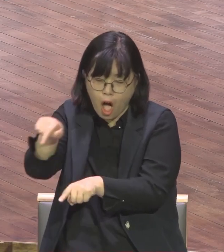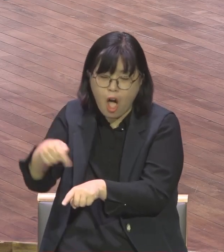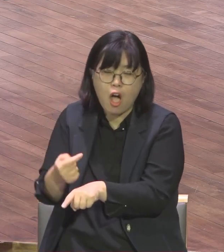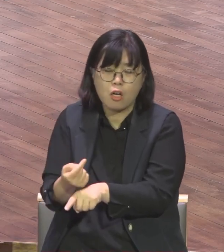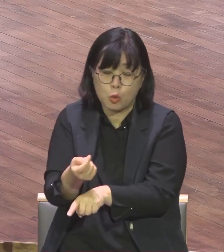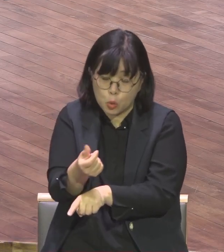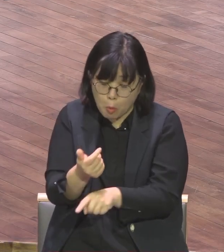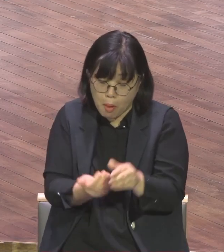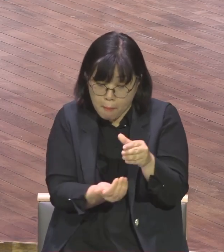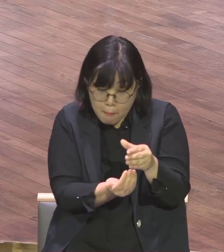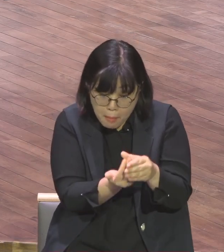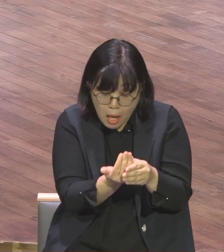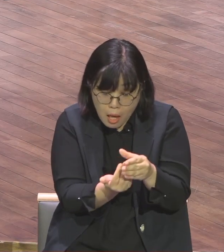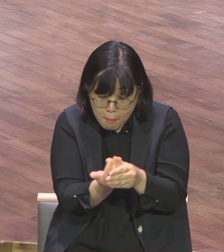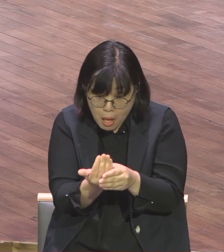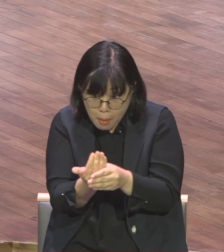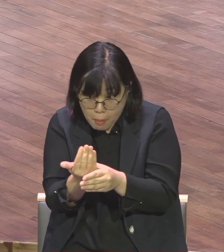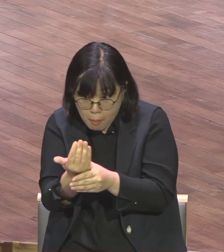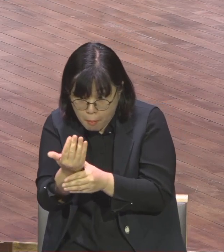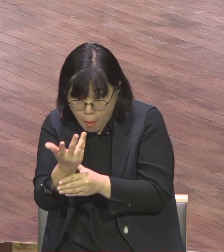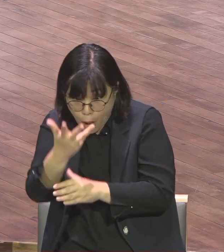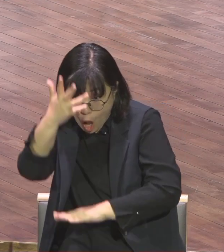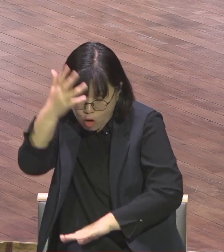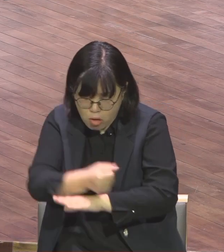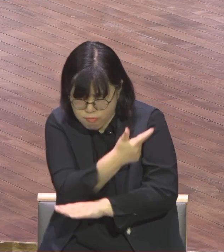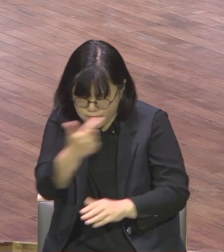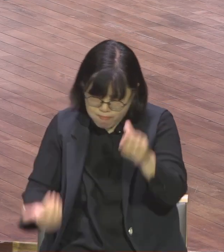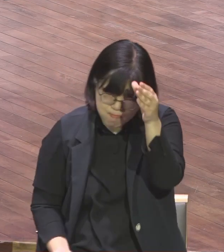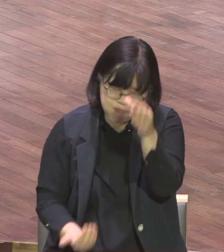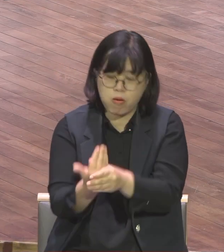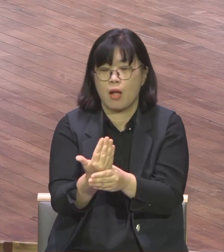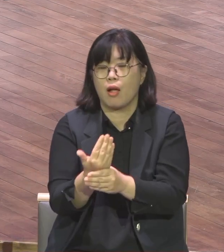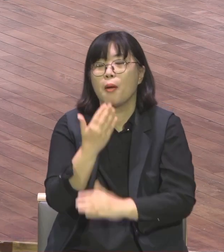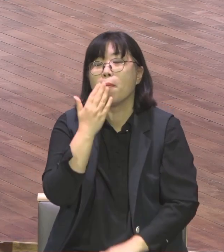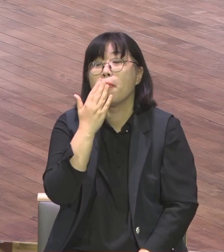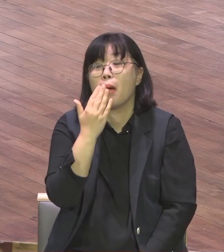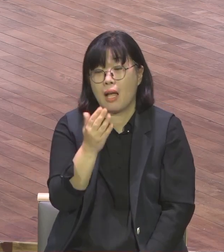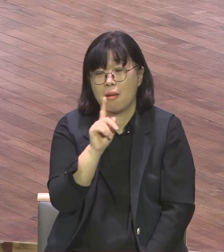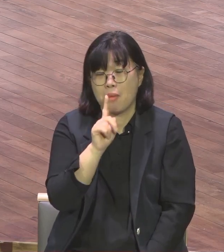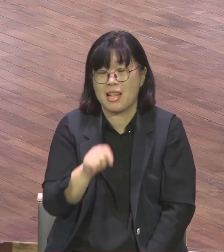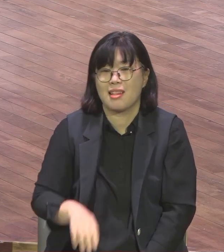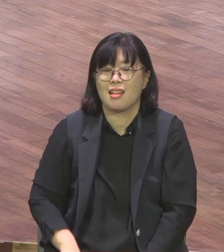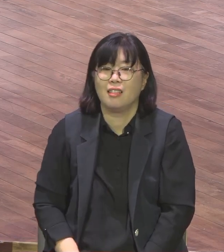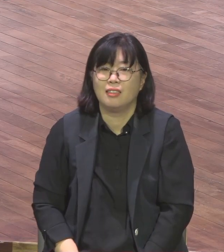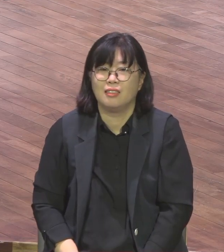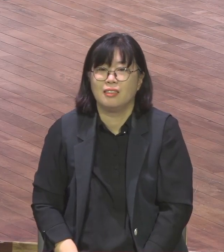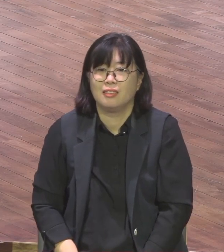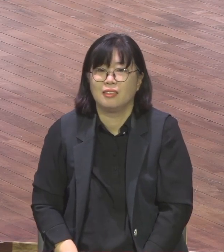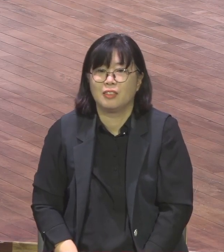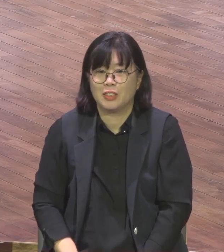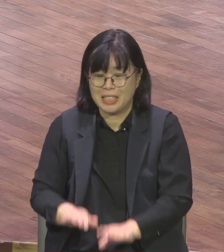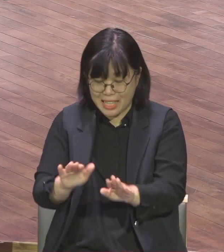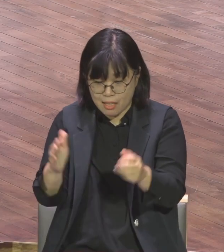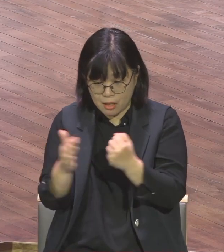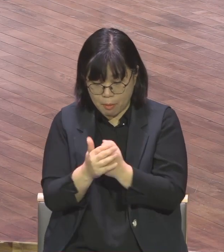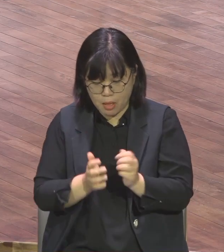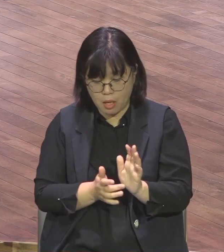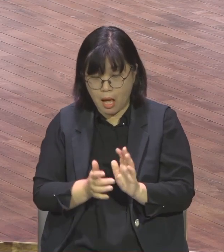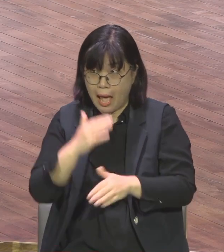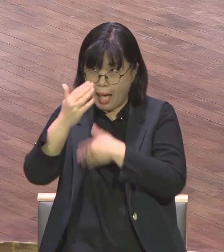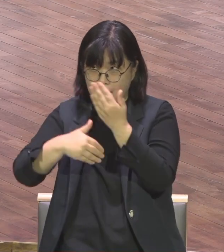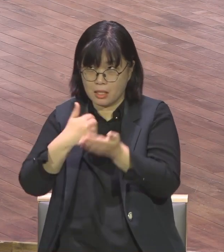하나님께서 아나니아와 삽비라 사건을 통해서요 큰 충격을 주신 이유가 여기에 있다는 얘기예요. 영적으로